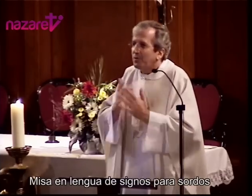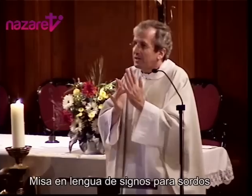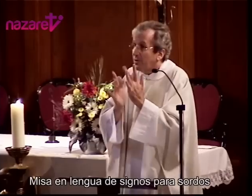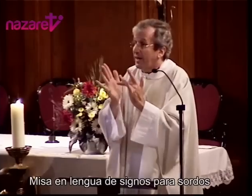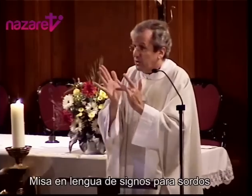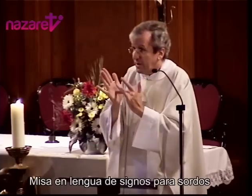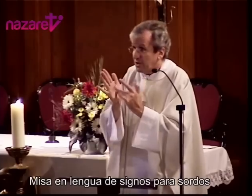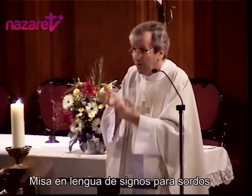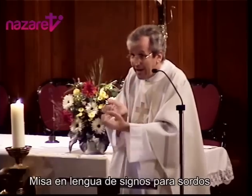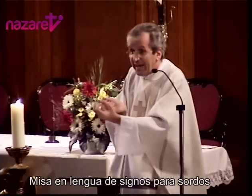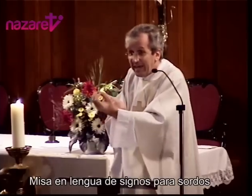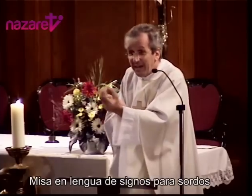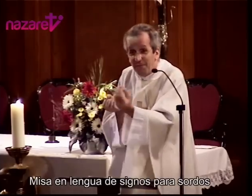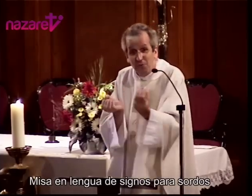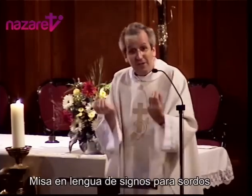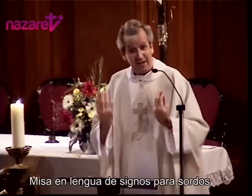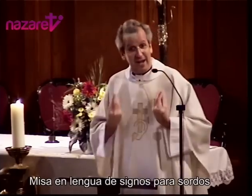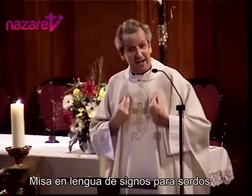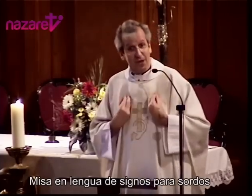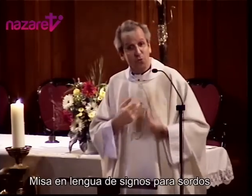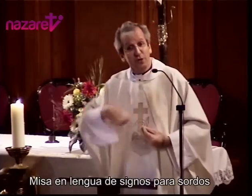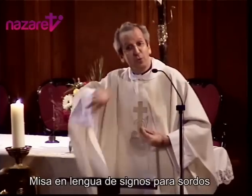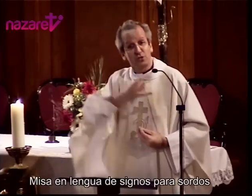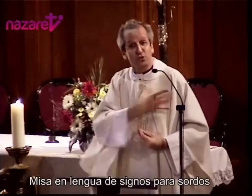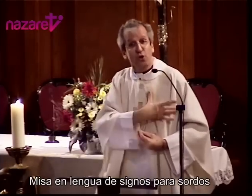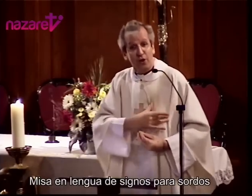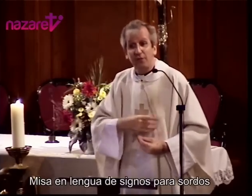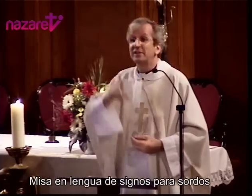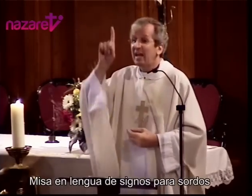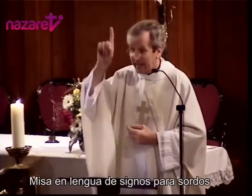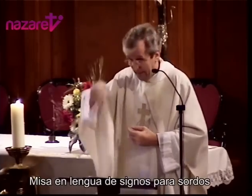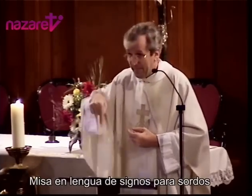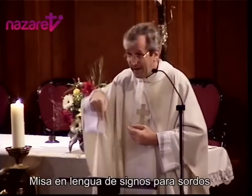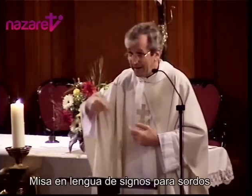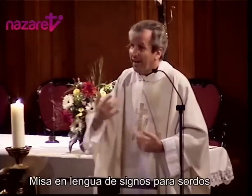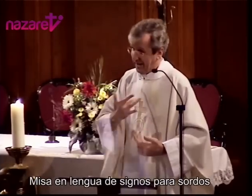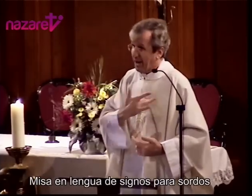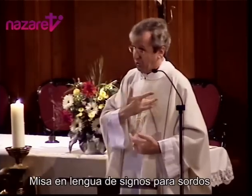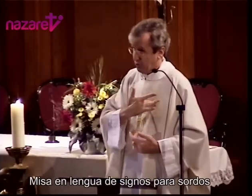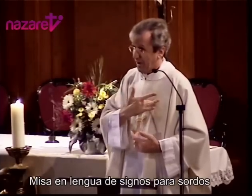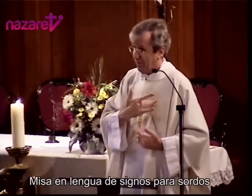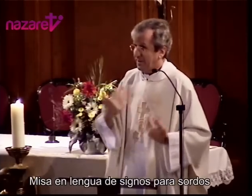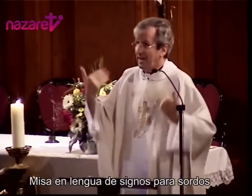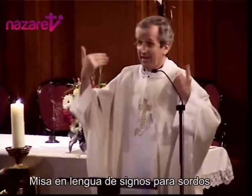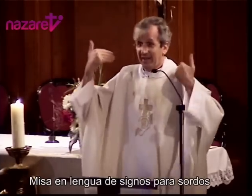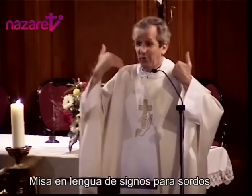deseo de Jesucristo que quiere infundir en cada uno de nuestros corazones, también en los corazones de los